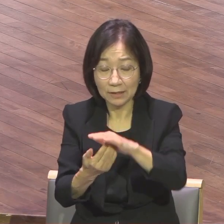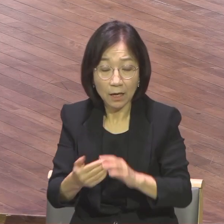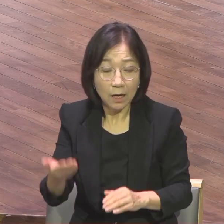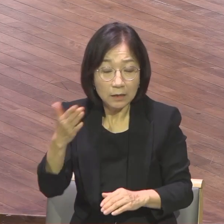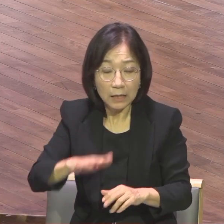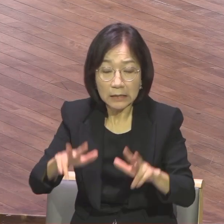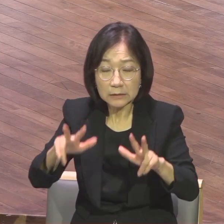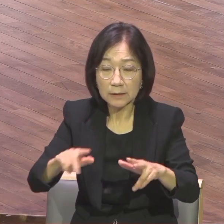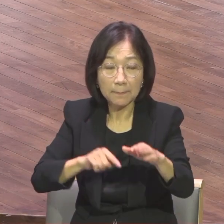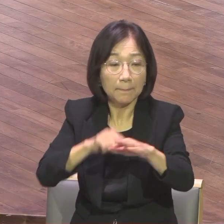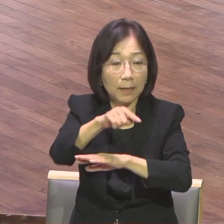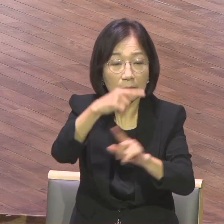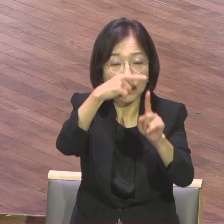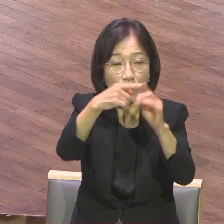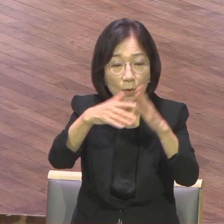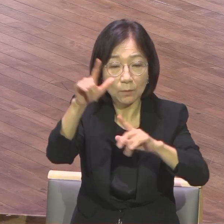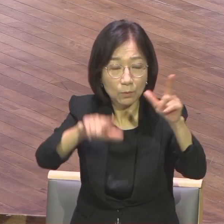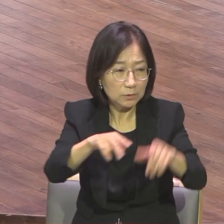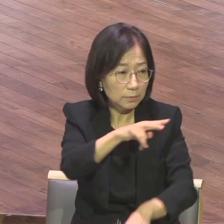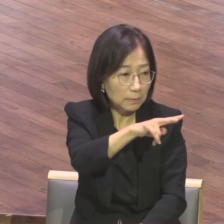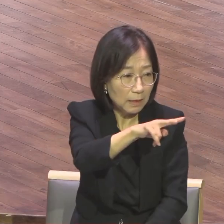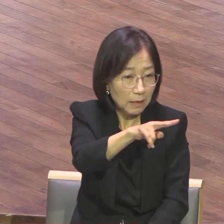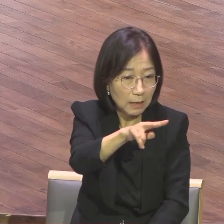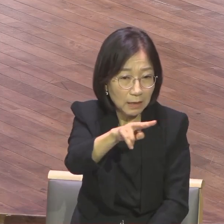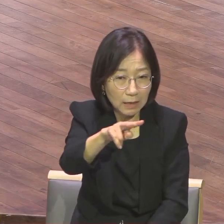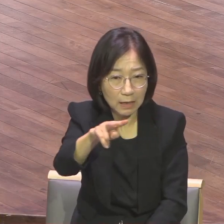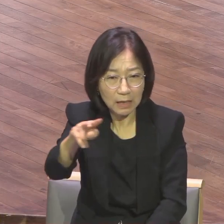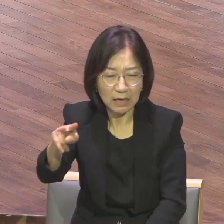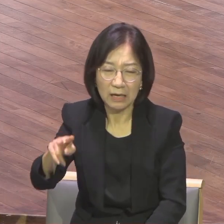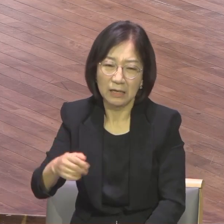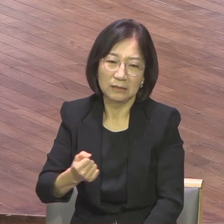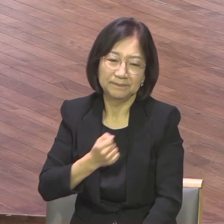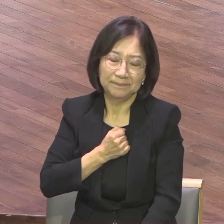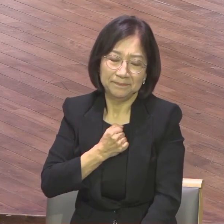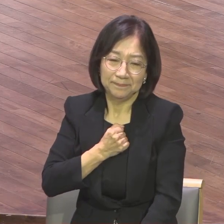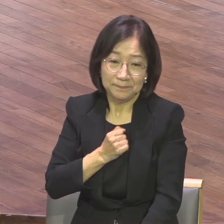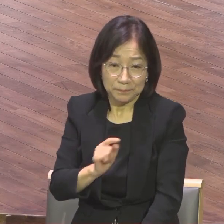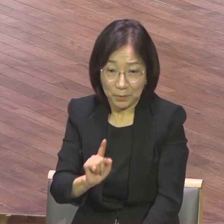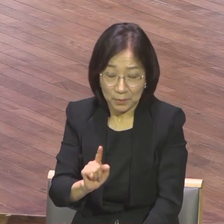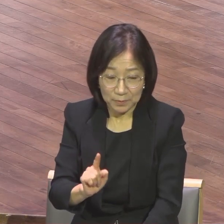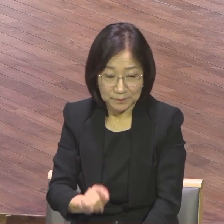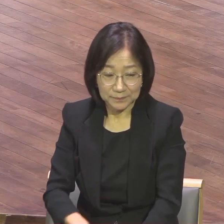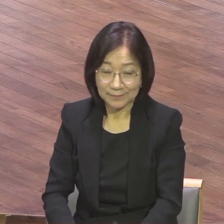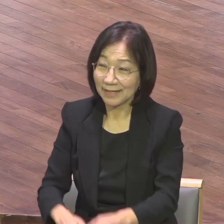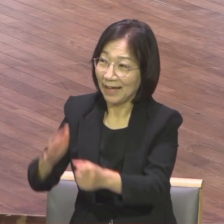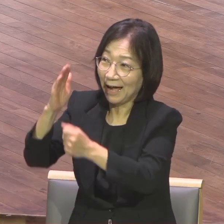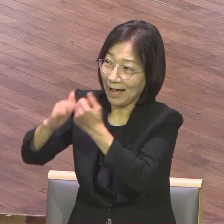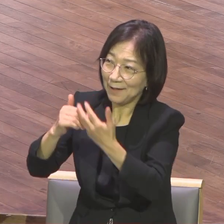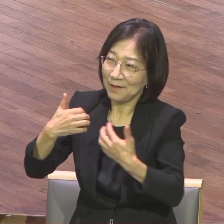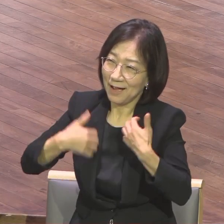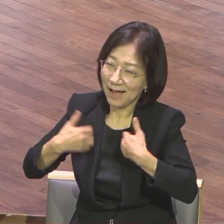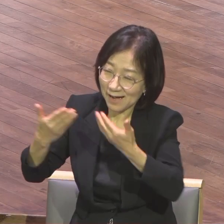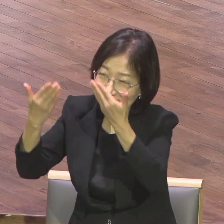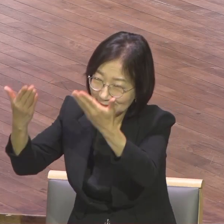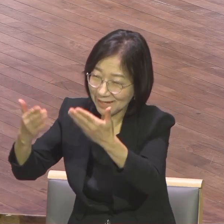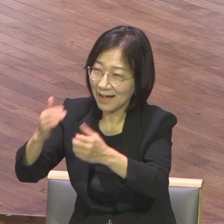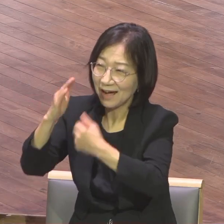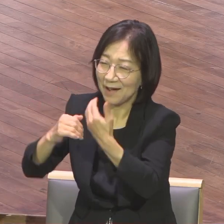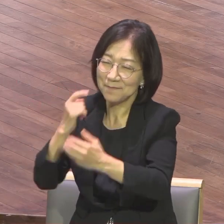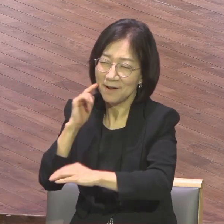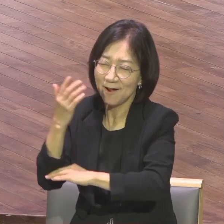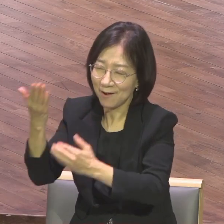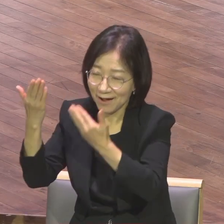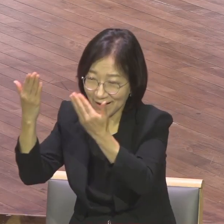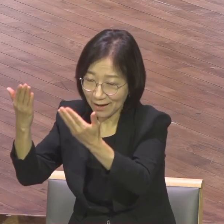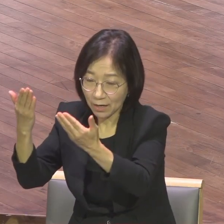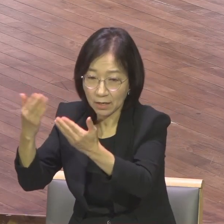있어. 하나님의 이 기분을 좀 좋게, 하나님을 기쁘게, 하나님을 영화롭게, 이